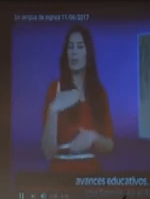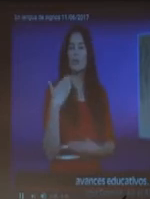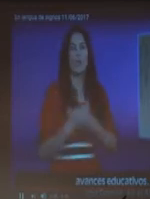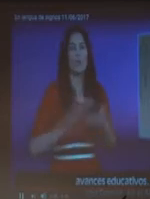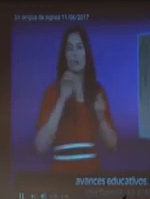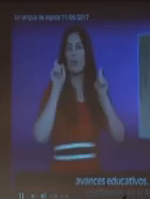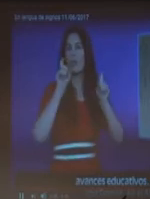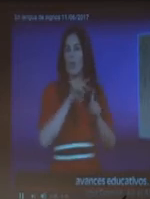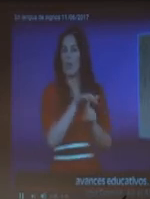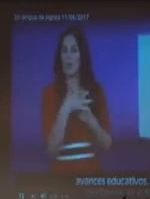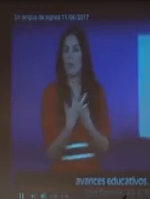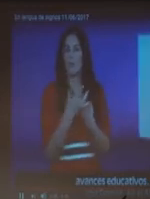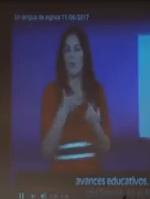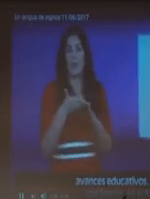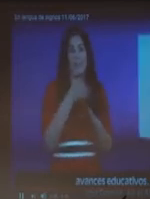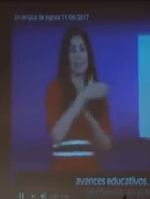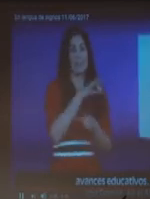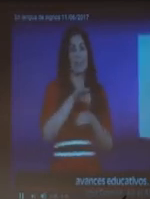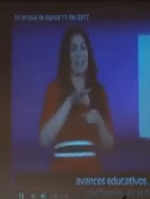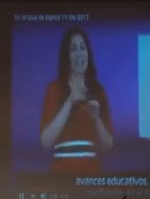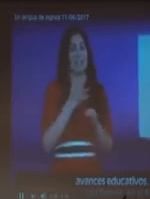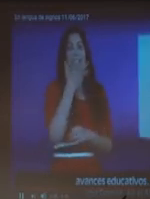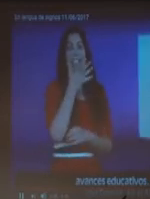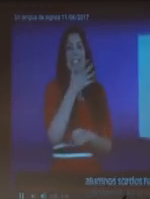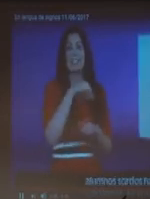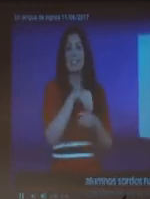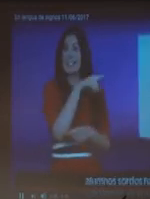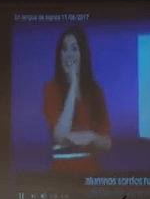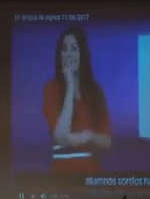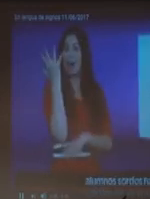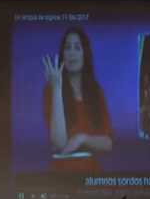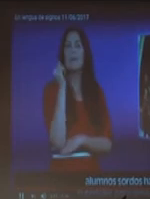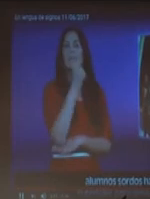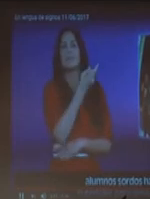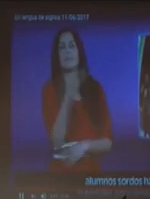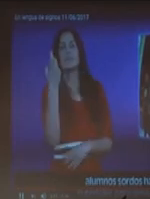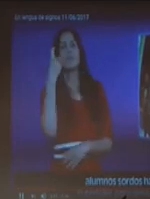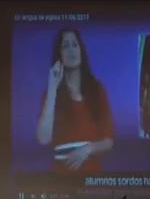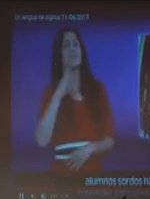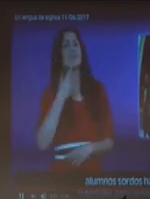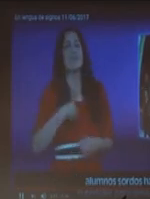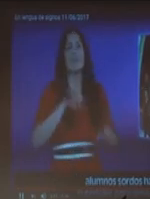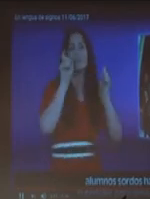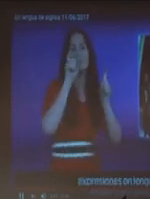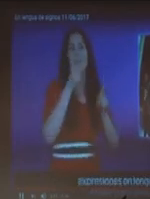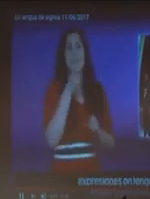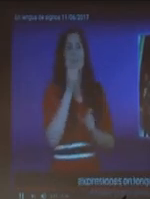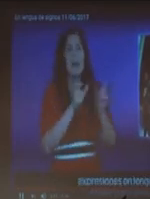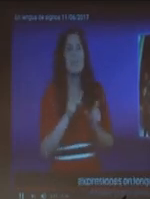educativos. Antes del café con signos, en el Almina, varios alumnos sordos habían hecho tutoriales para enseñar palabras y expresiones en